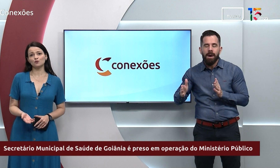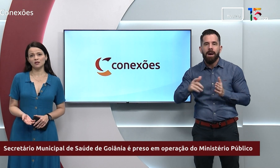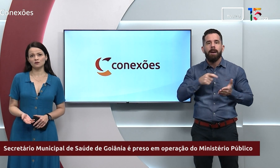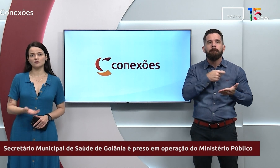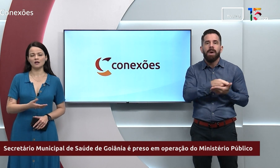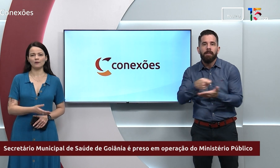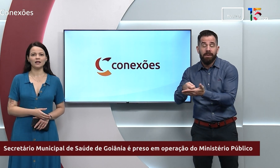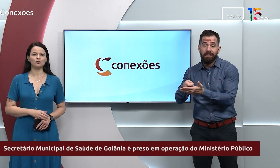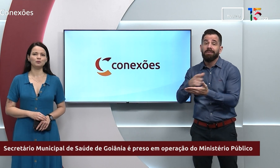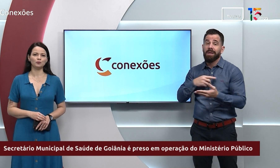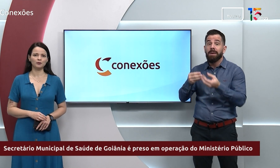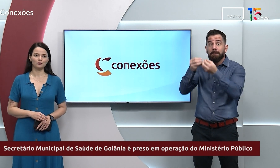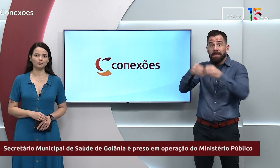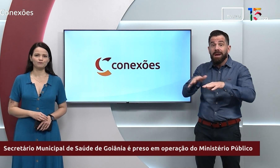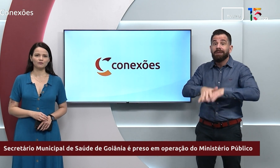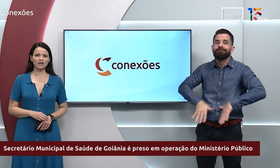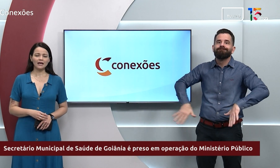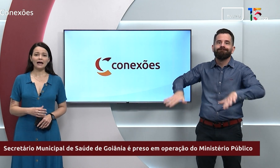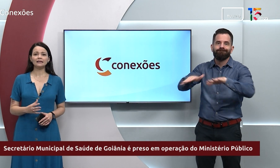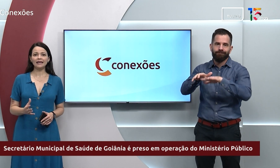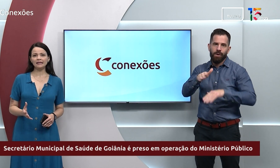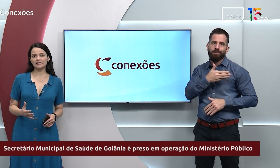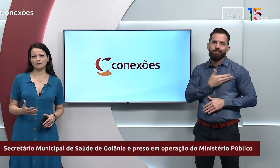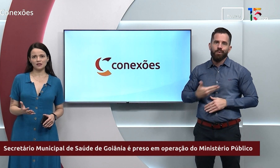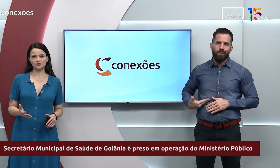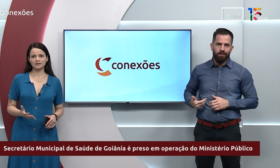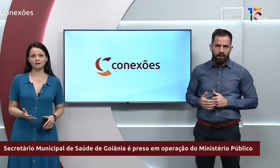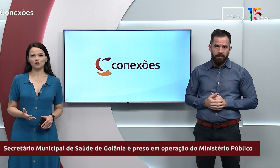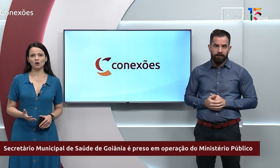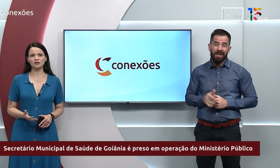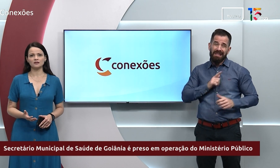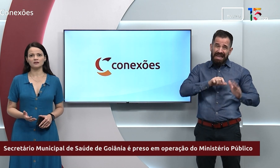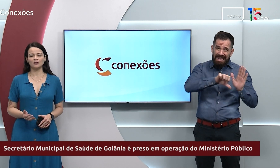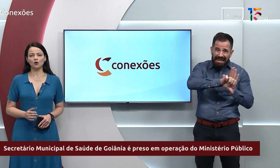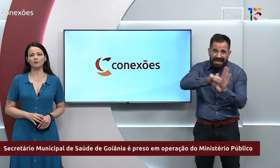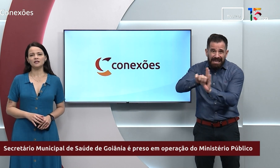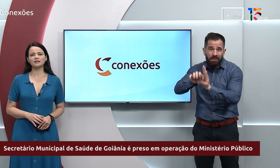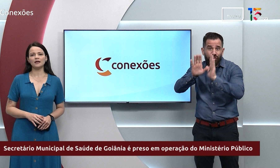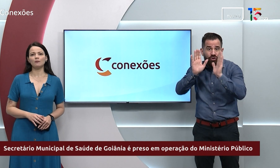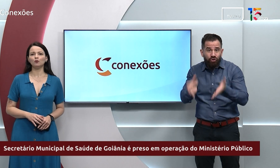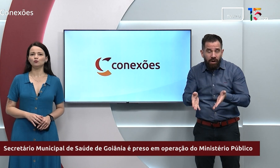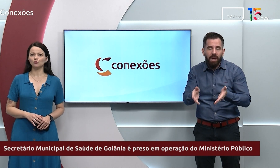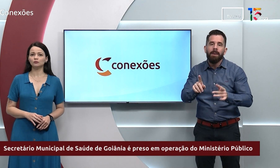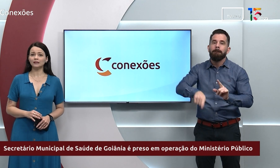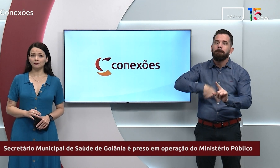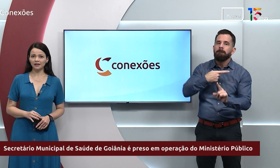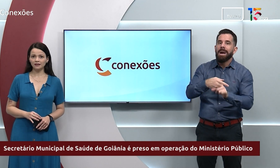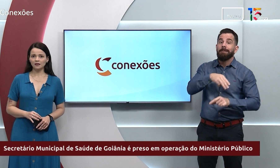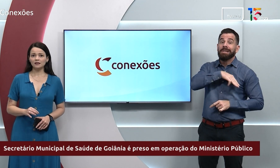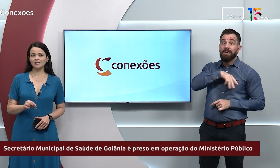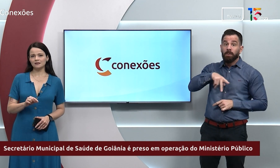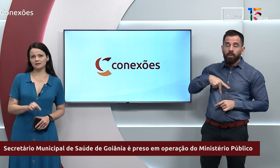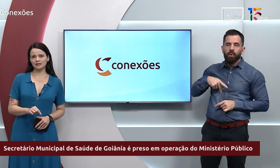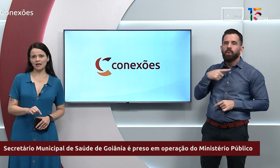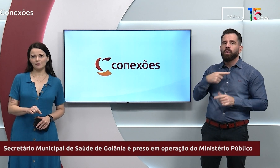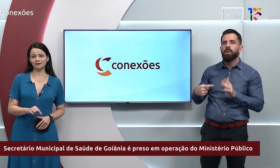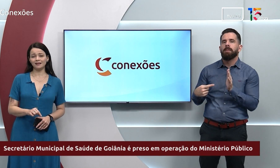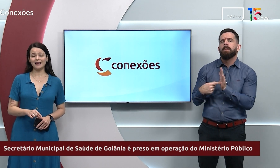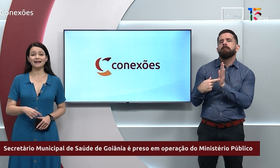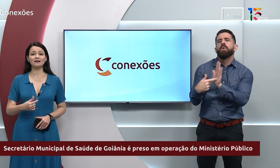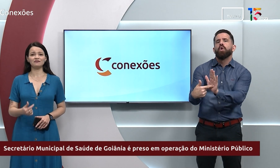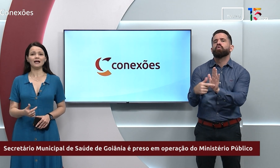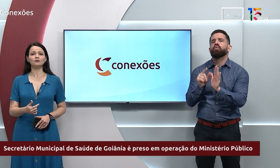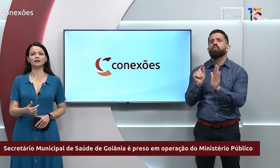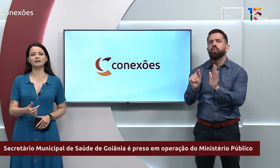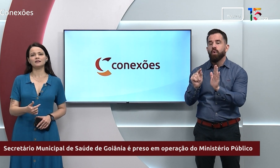assim prejuízos ao erário público. Além das práticas criminosas, o Ministério apontou também que esse esquema